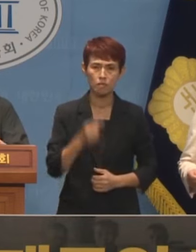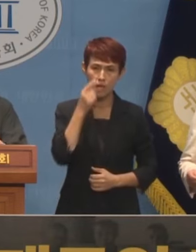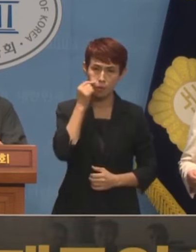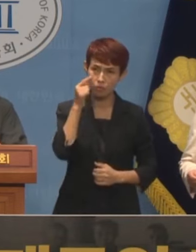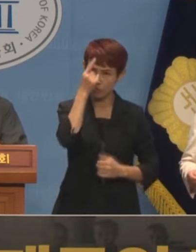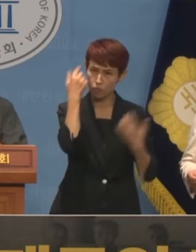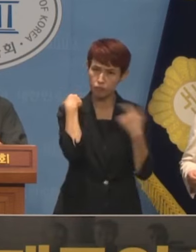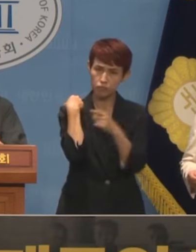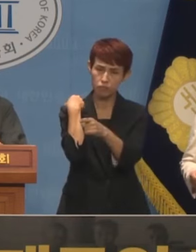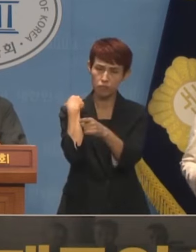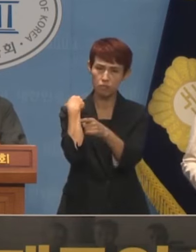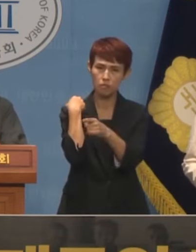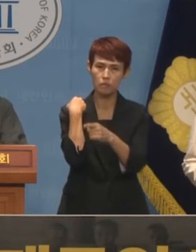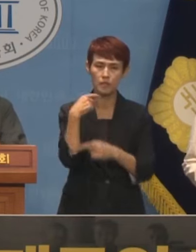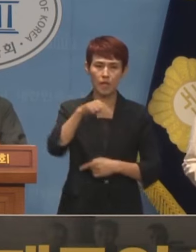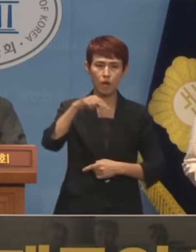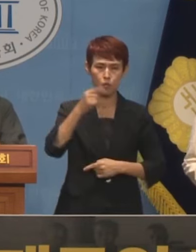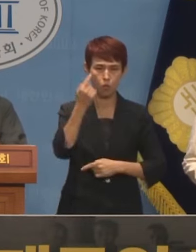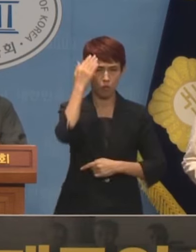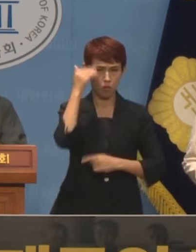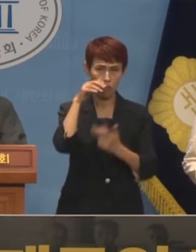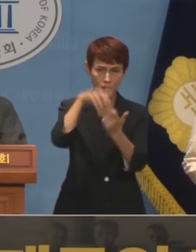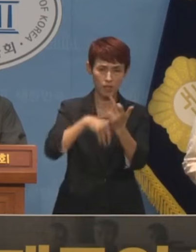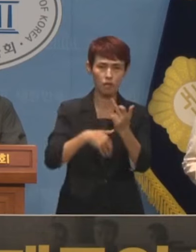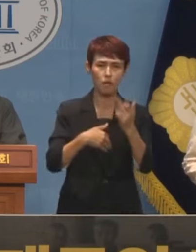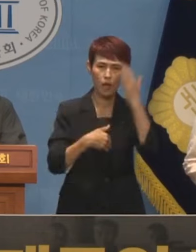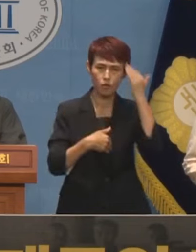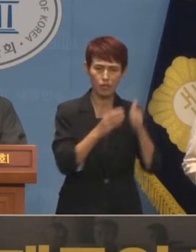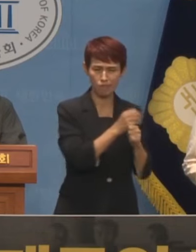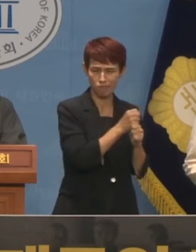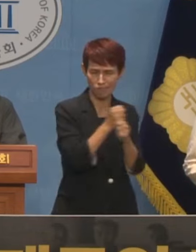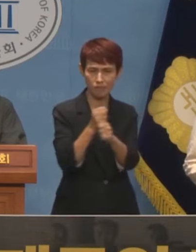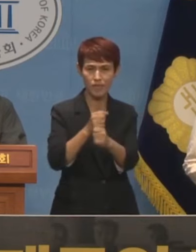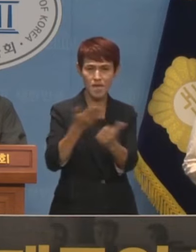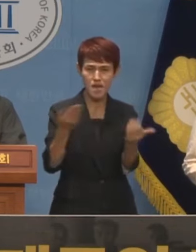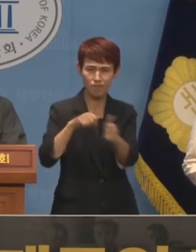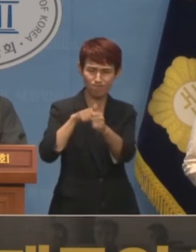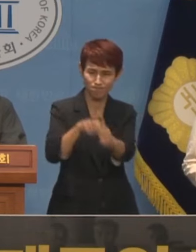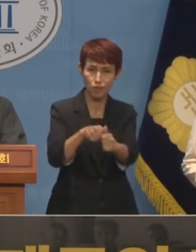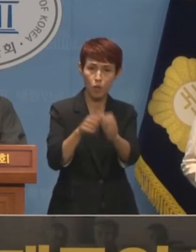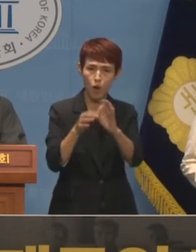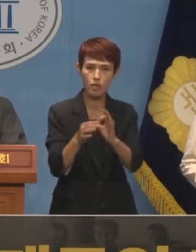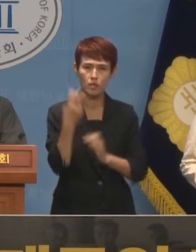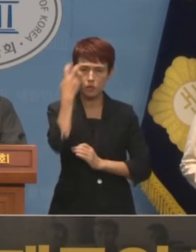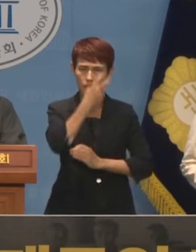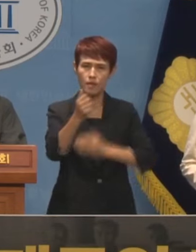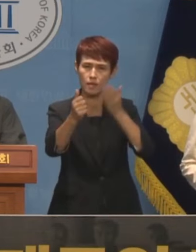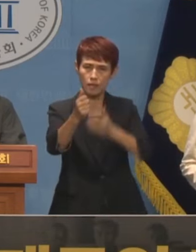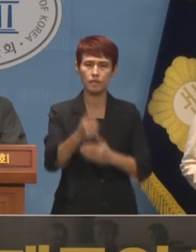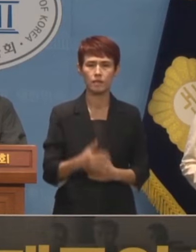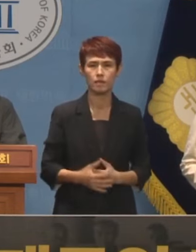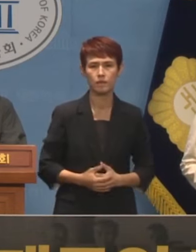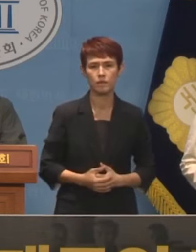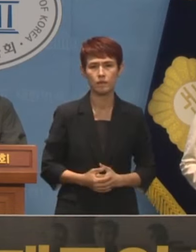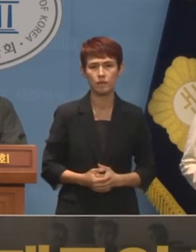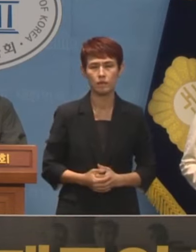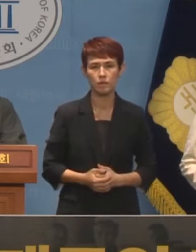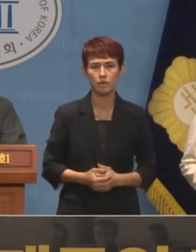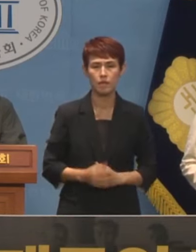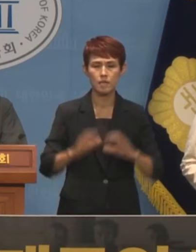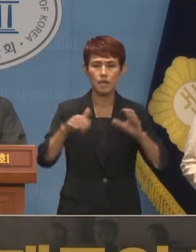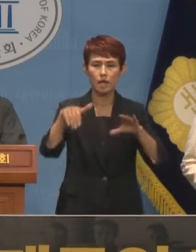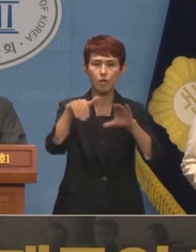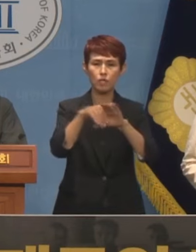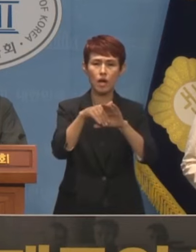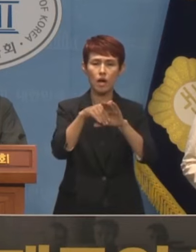정부는 사도광산 조선인 강제동원 역사에 대해 제대로 된 조사부터 해야 할 것입니다 유네스코